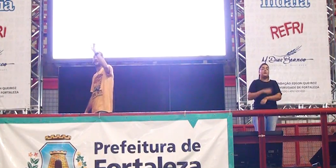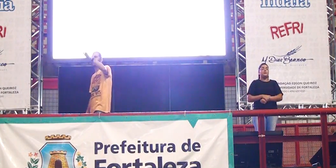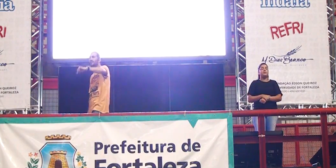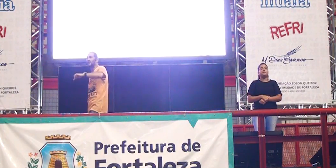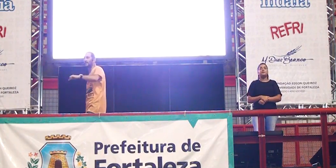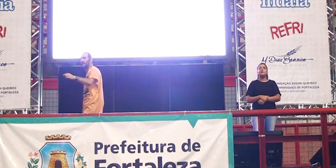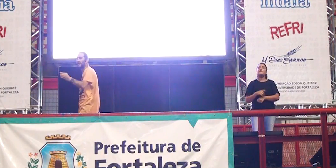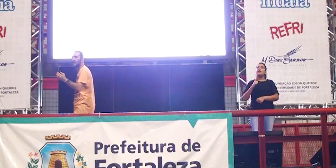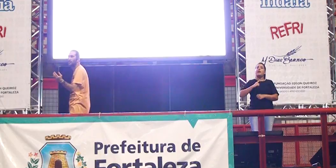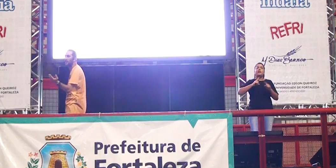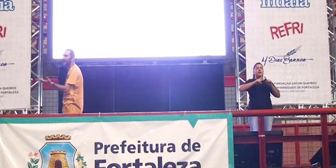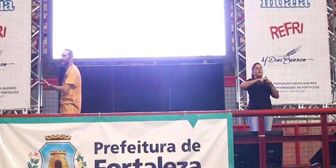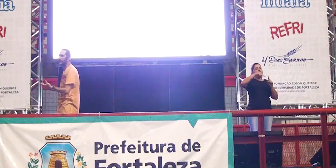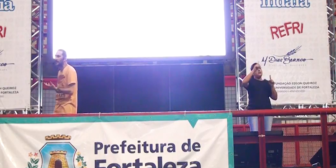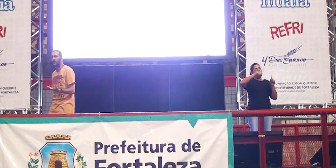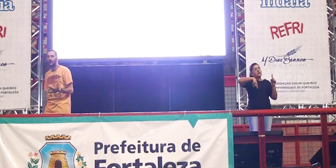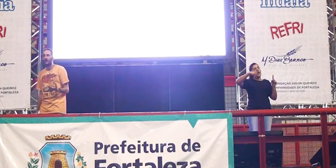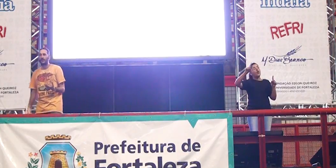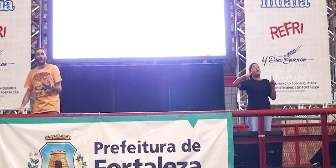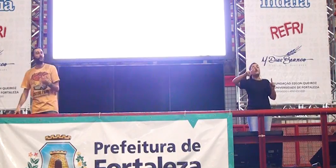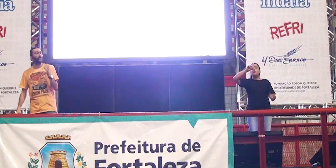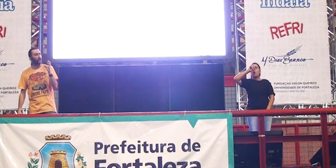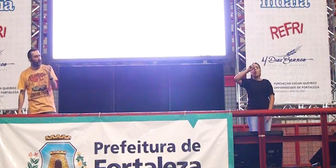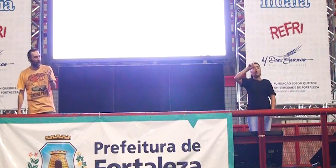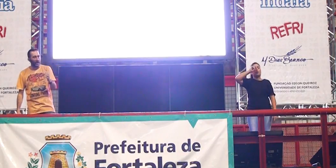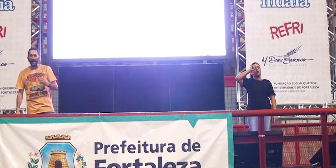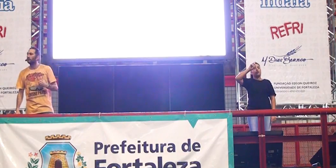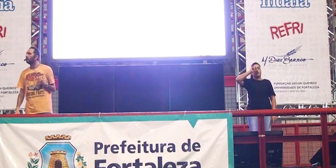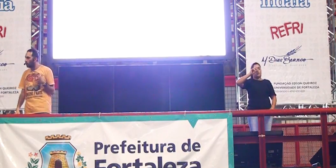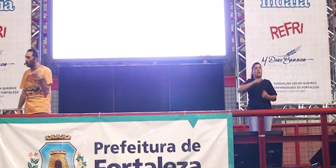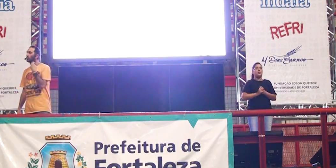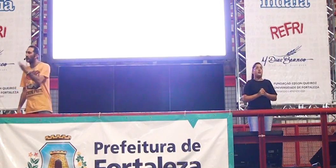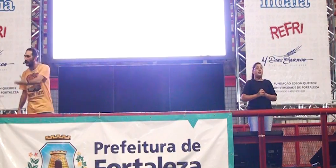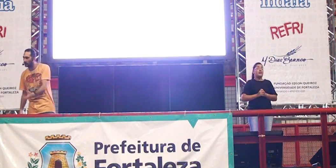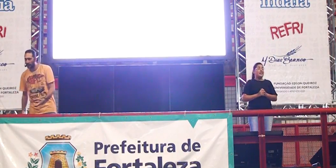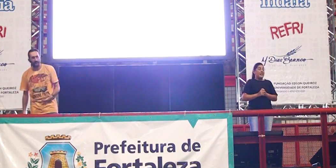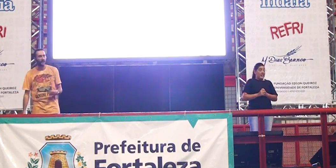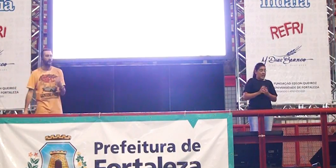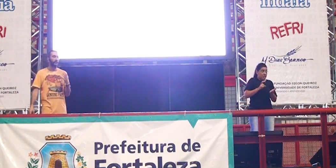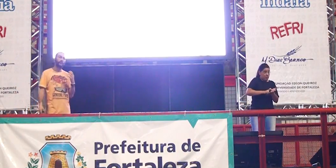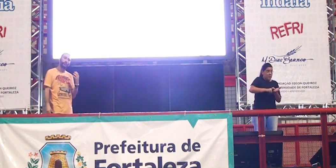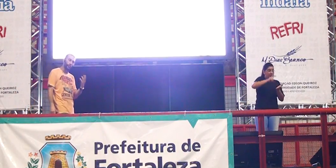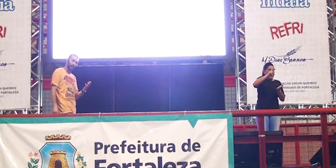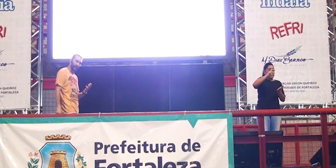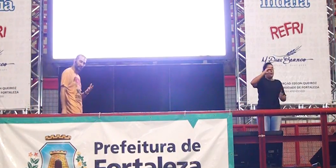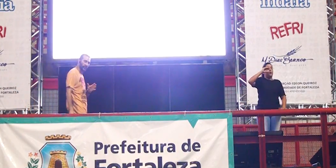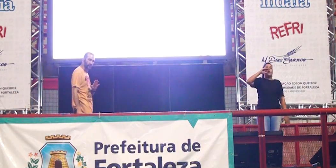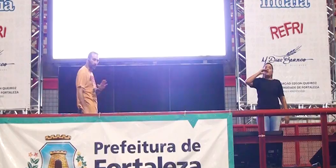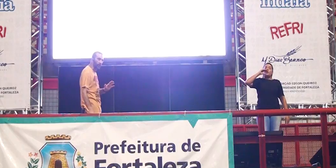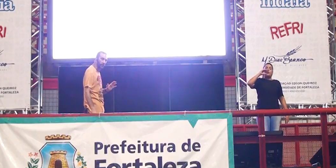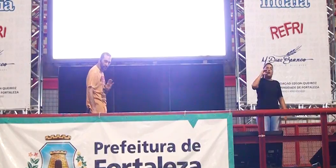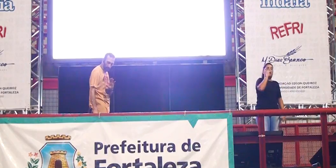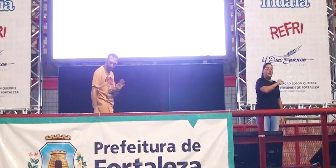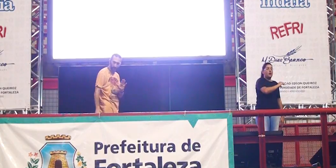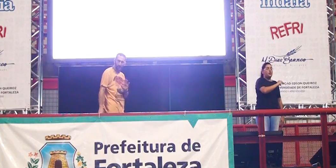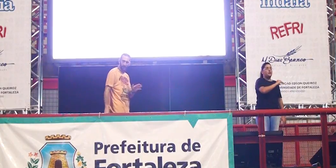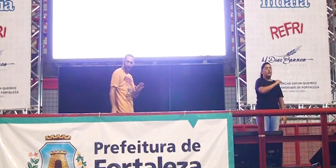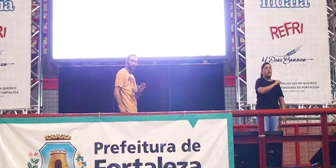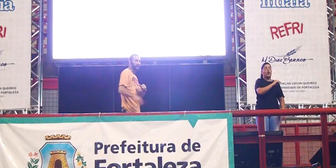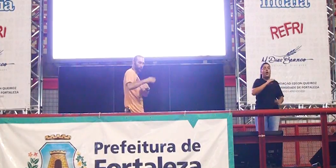grande oscilação térmica diária. De dia é muito quente, de noite ela fica só